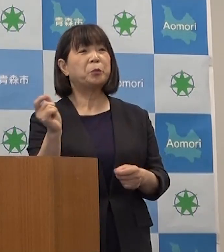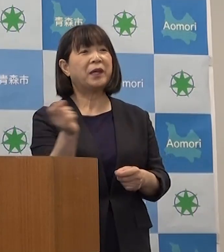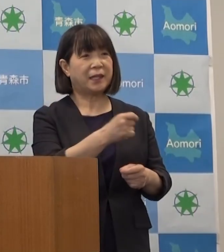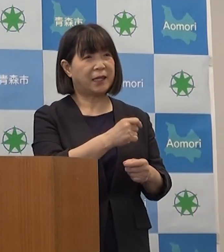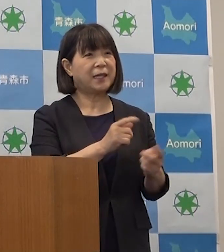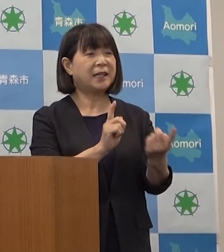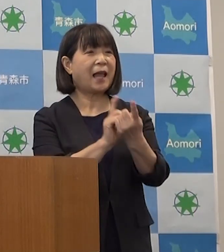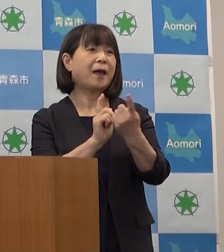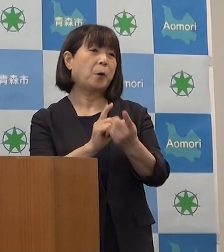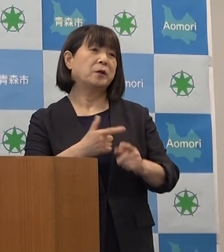したいと思っています。はい、